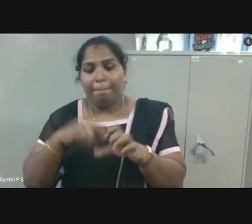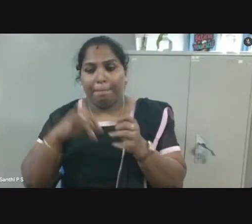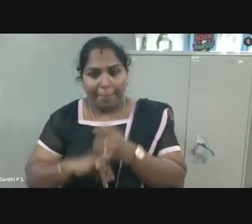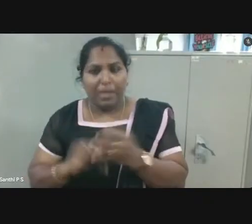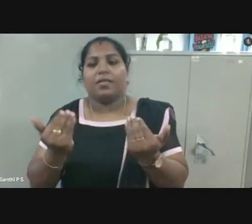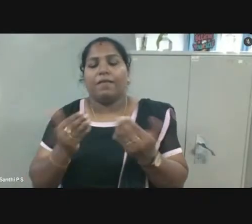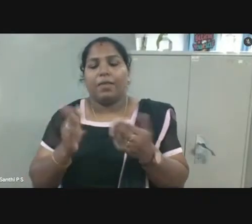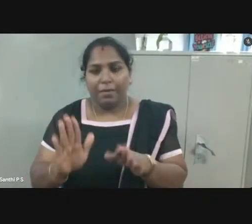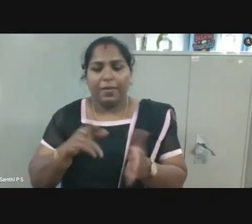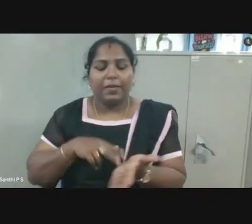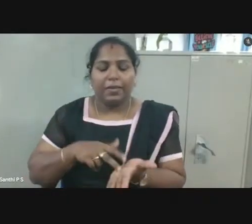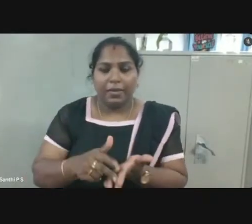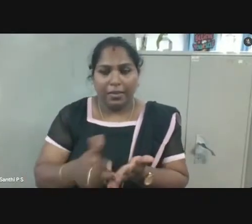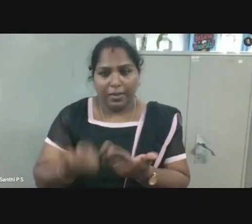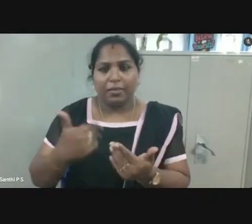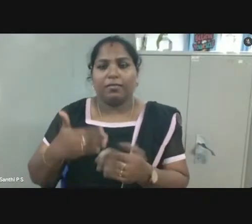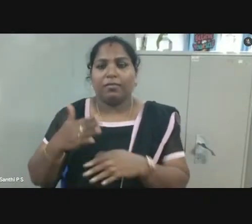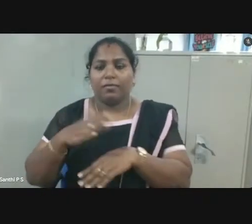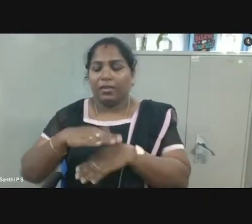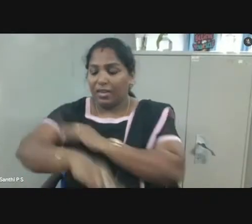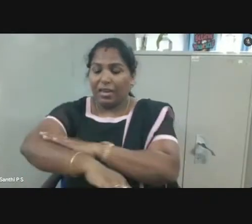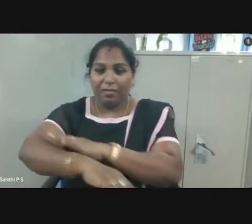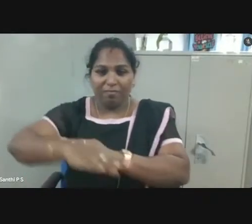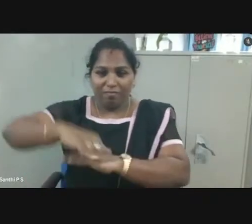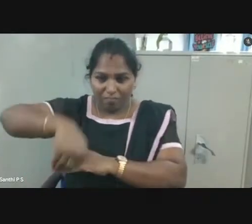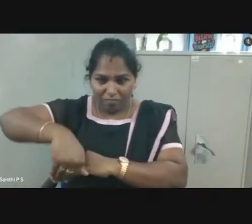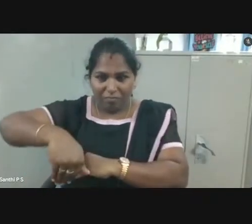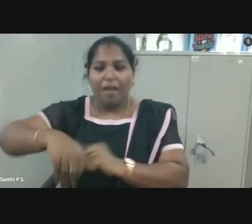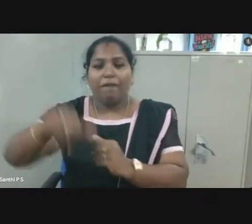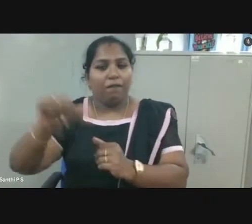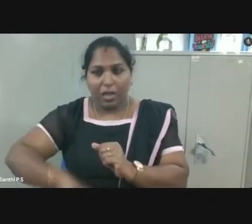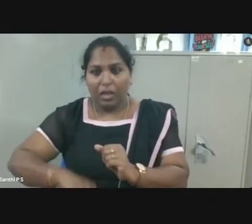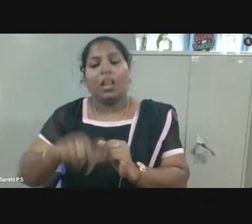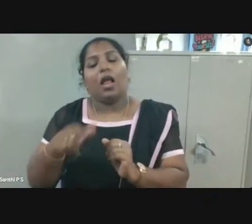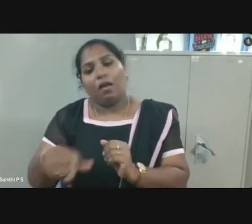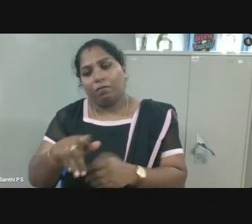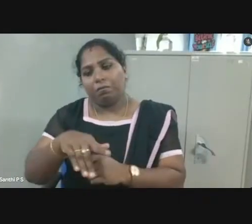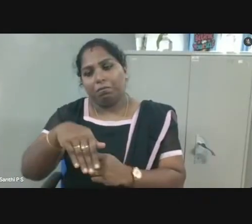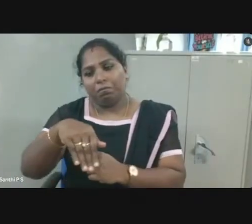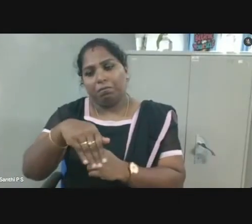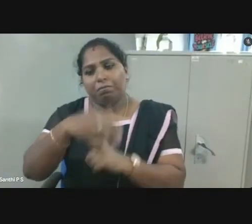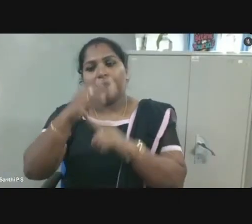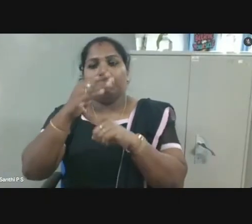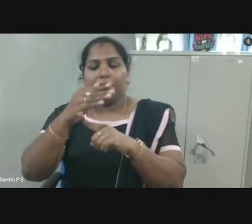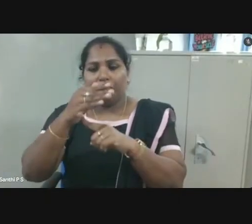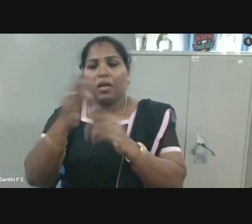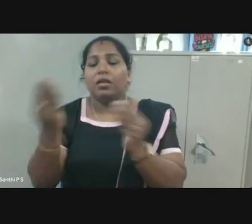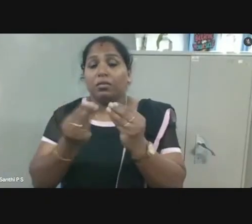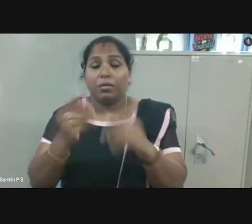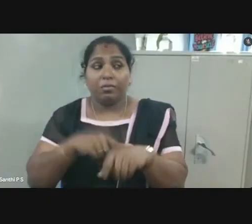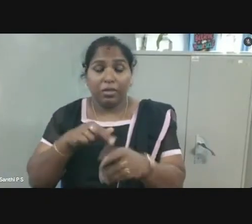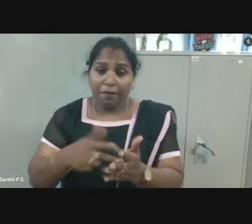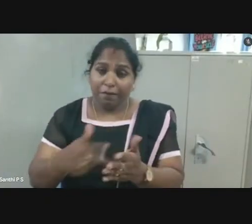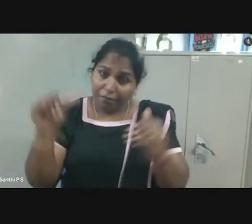കാലിന്റെ കണങ്കാലം മടങ്ങി പോകാതിരിക്കാൻ, ഇങ്ങനെയുള്ള സാധനങ്ങൾ നടക്കുമ്പോൾ ബുദ്ധിമുട്ട് വരുമ്പോൾ കൊടുക്കും. കുറച്ചുകൂടെ കഴിഞ്ഞവർക്ക് ഒട്ടും നടക്കാൻ വയ്യാതെ ആകുമ്പോൾ